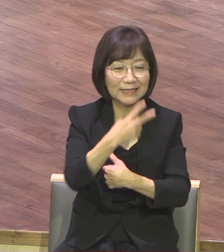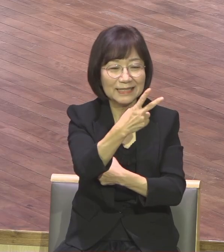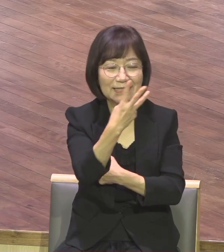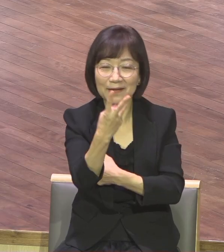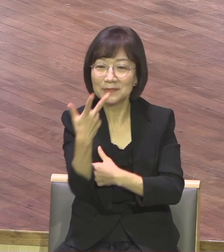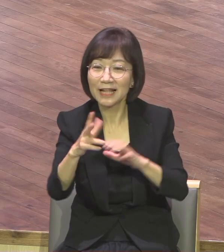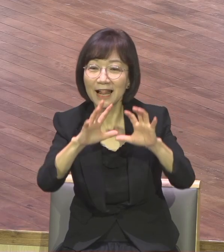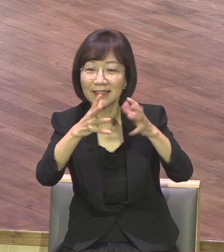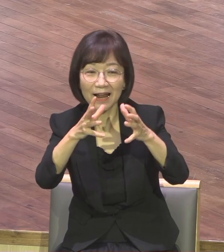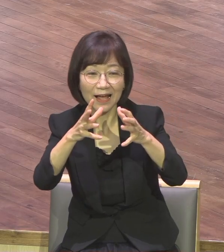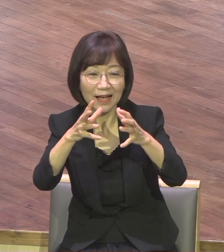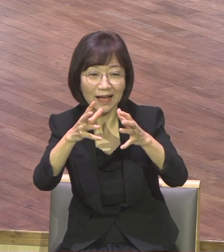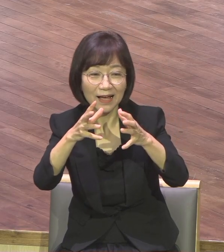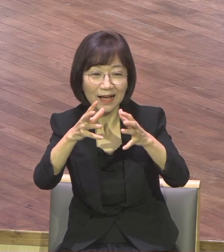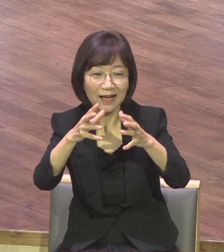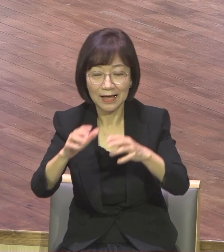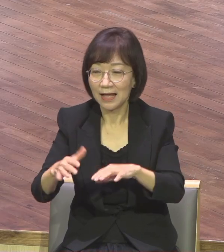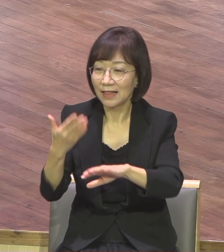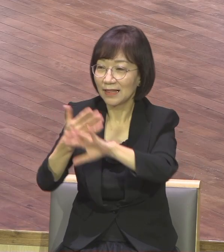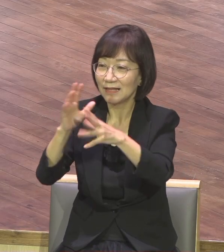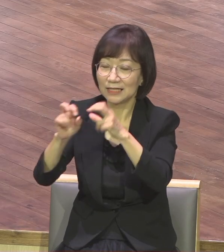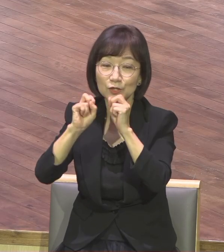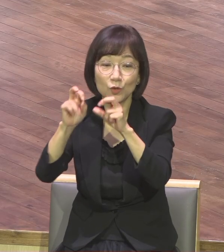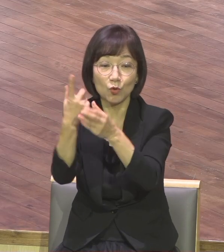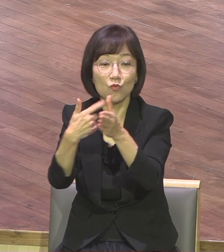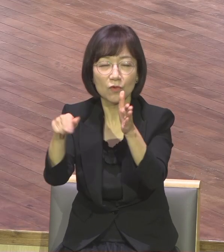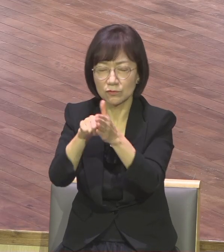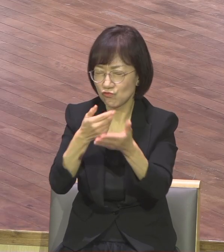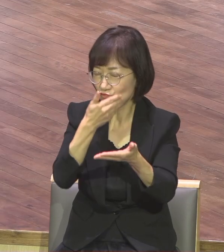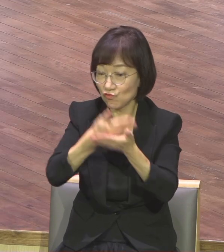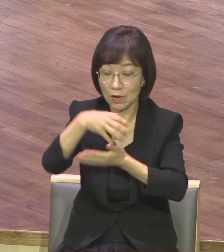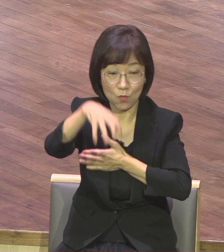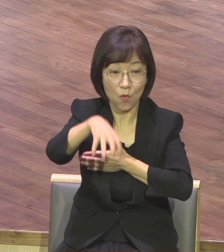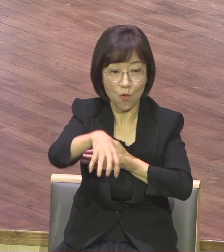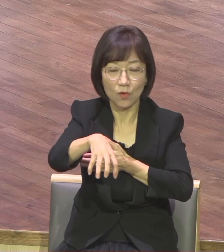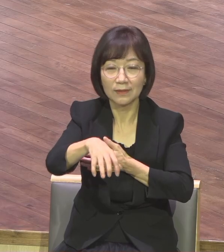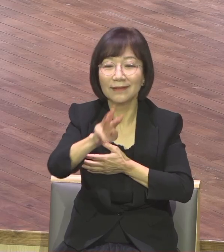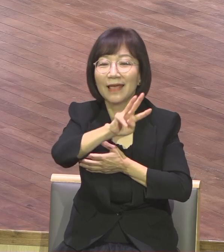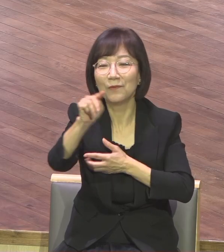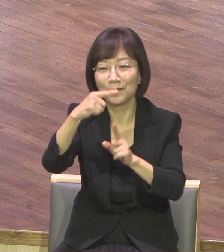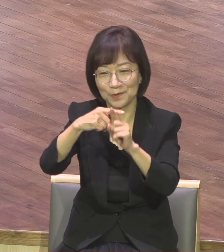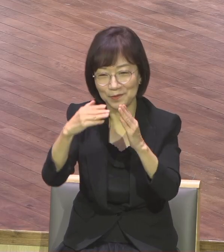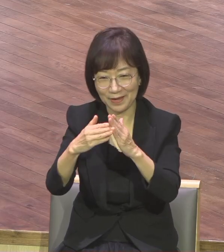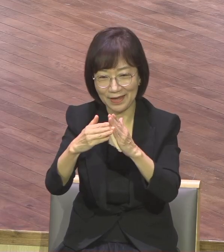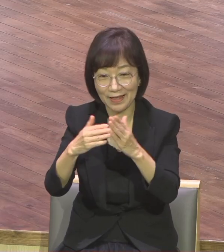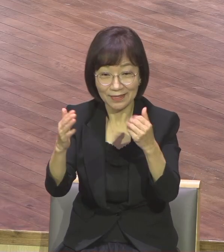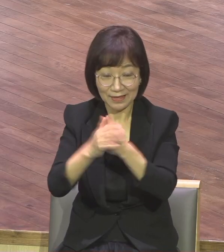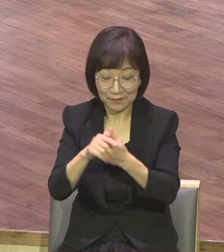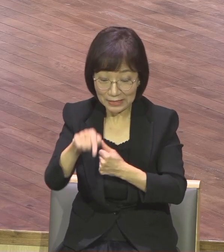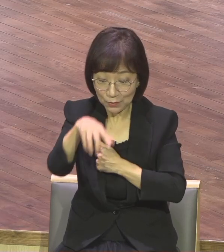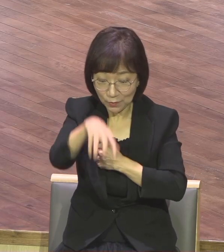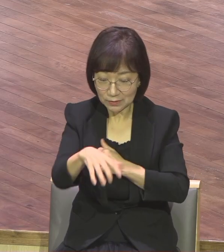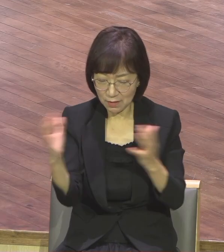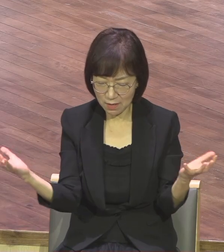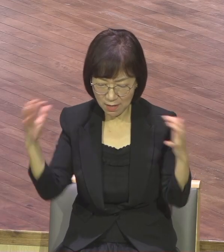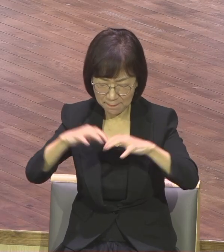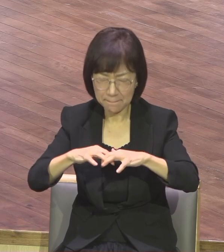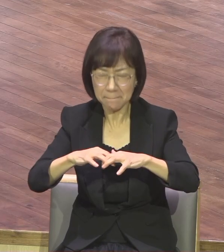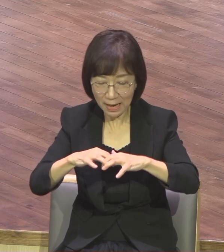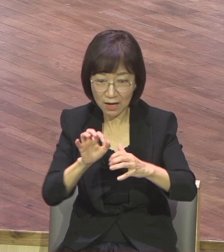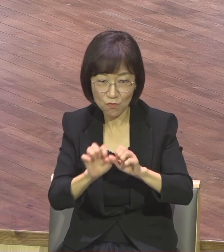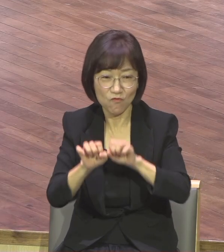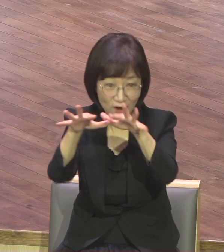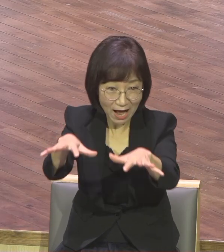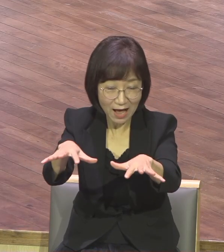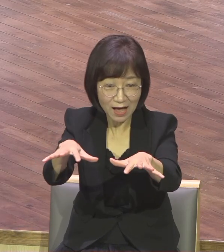선교의 플랫폼이 되기 때문에 귀중한 것입니다. 앞으로 본격적으로 선교를 해야 하고 우리가 가야 될 곳이